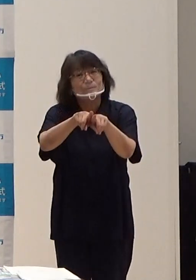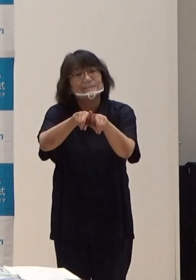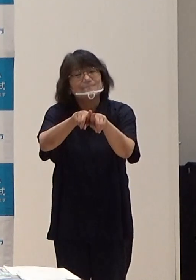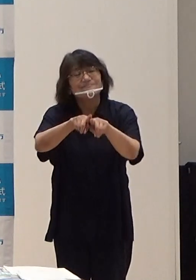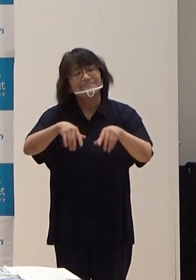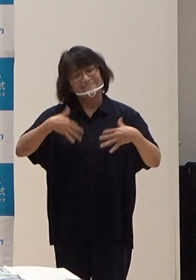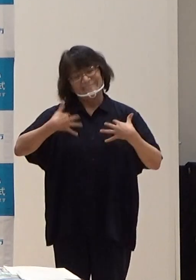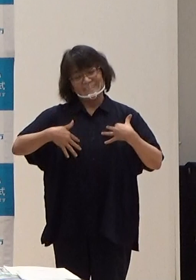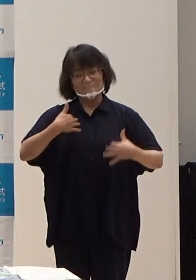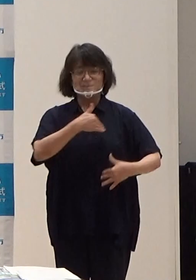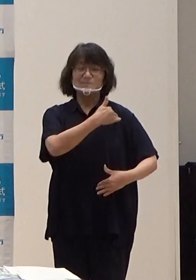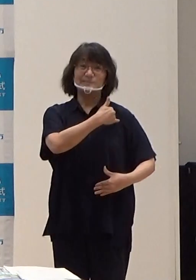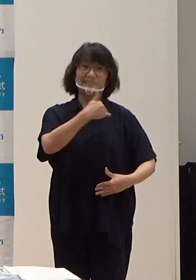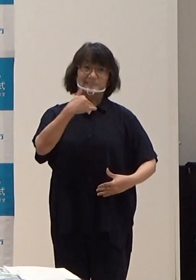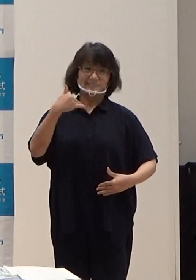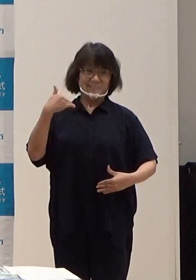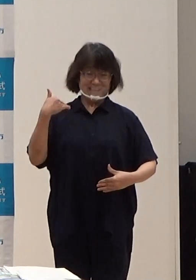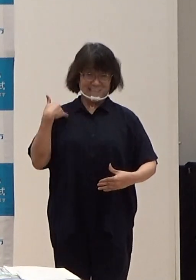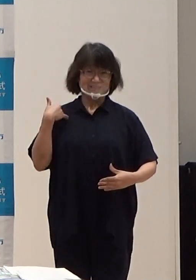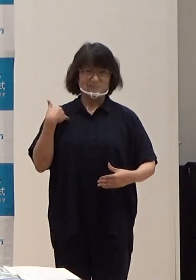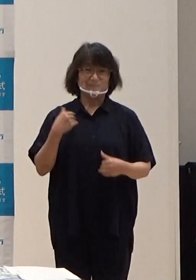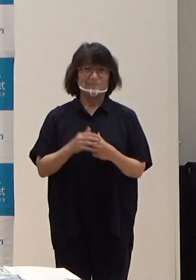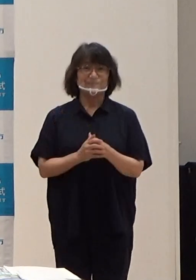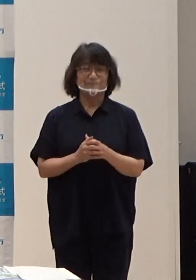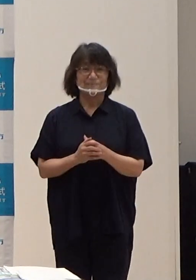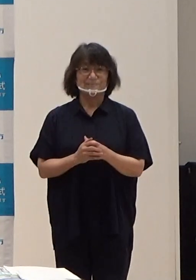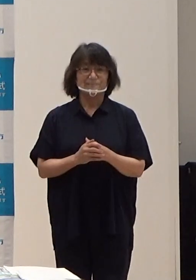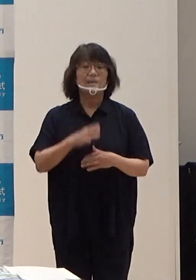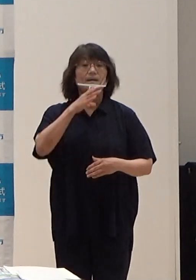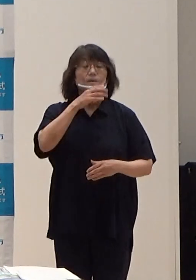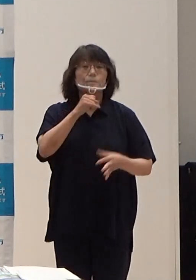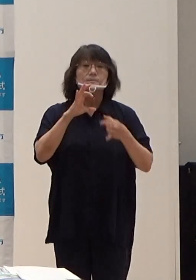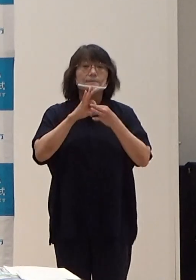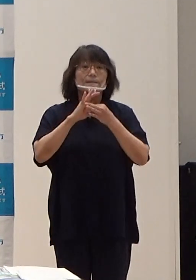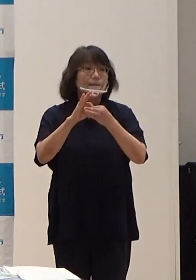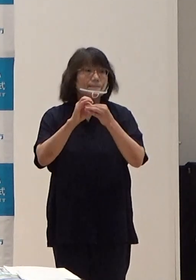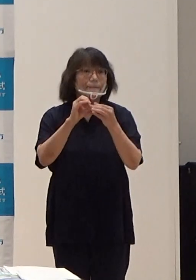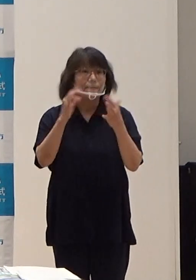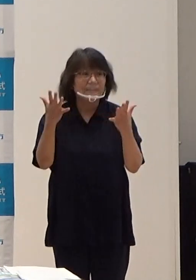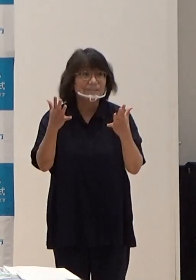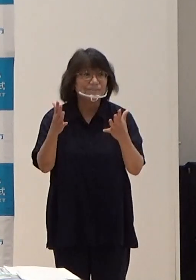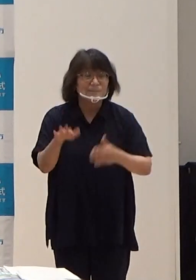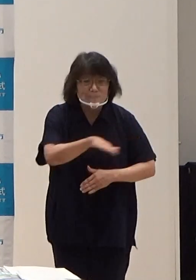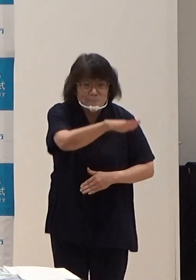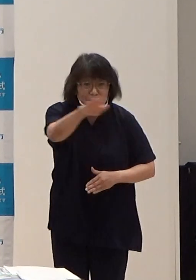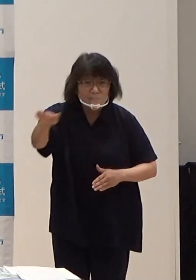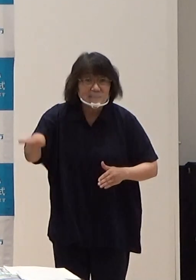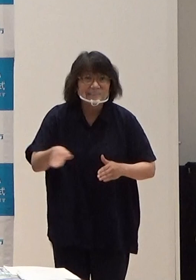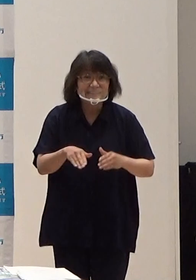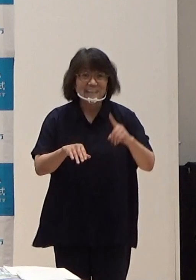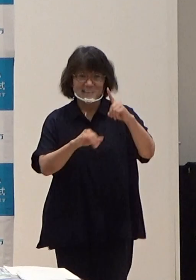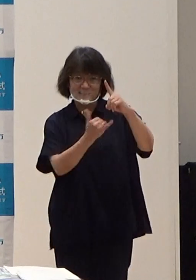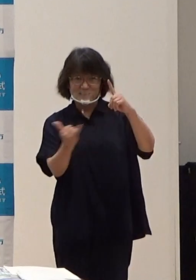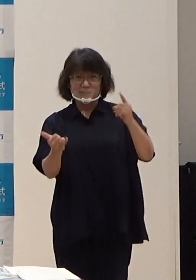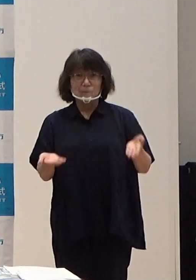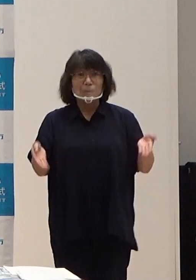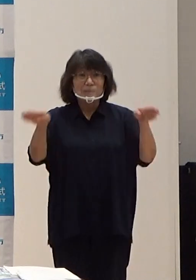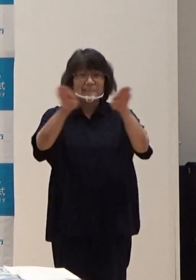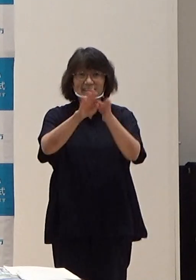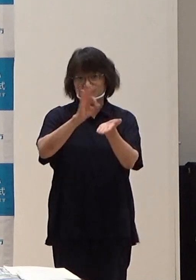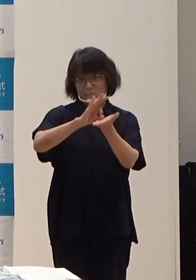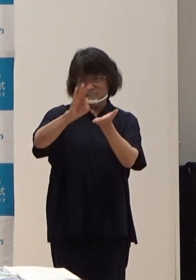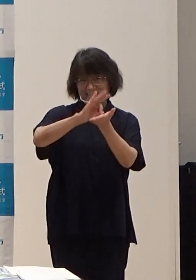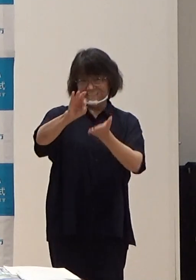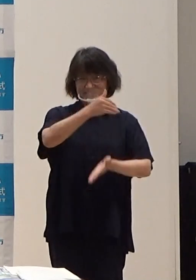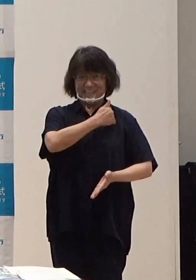楽しめる世代を超えた公民館に、まさに公民館の公は公じゃなくて交